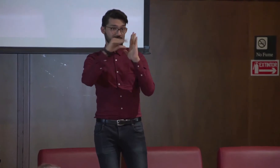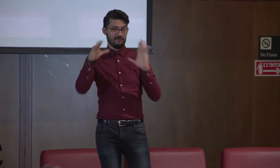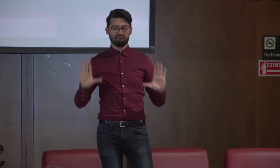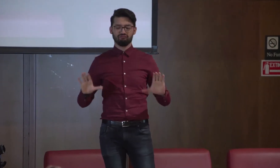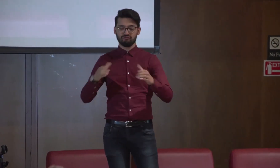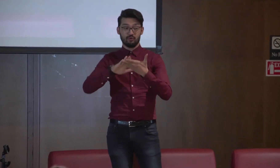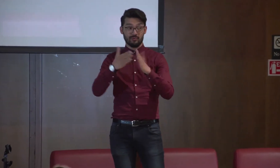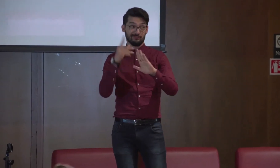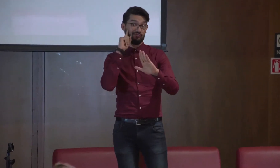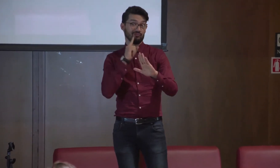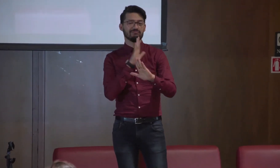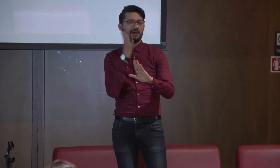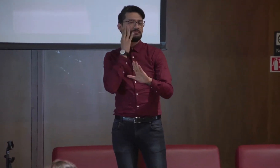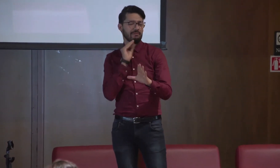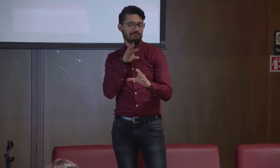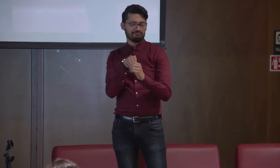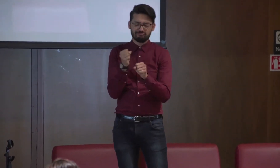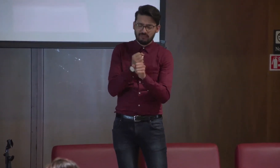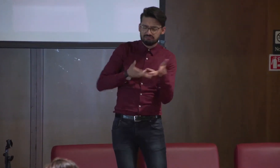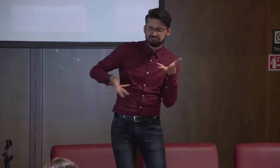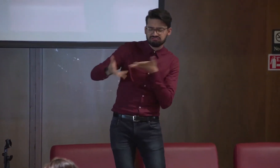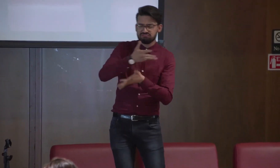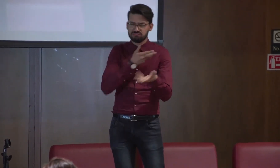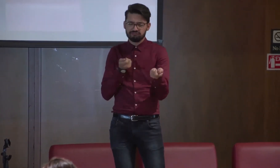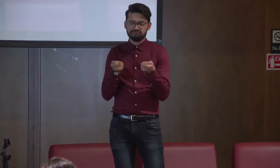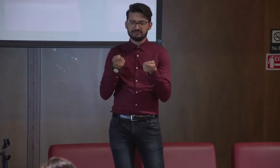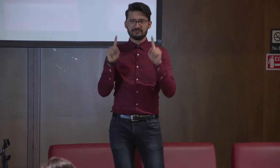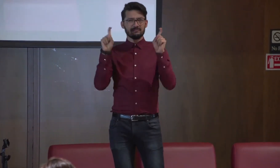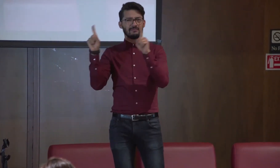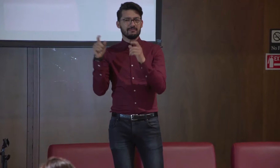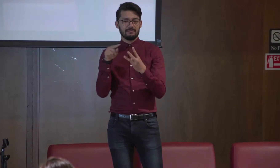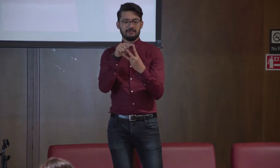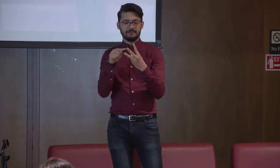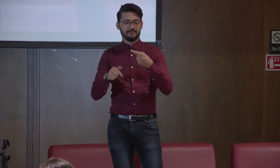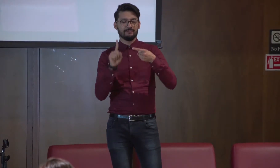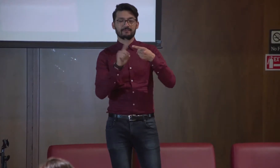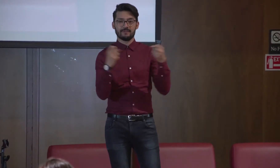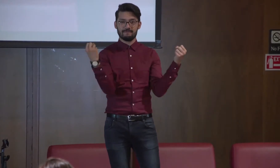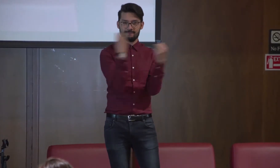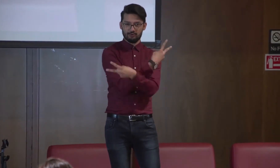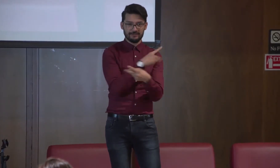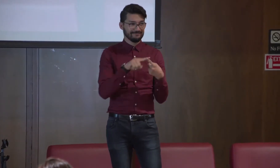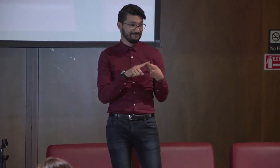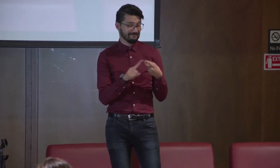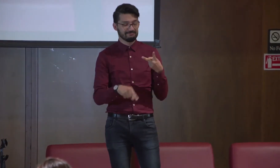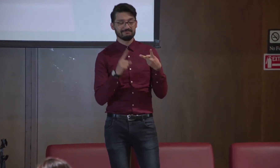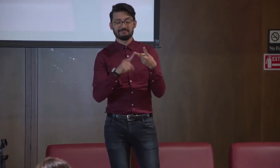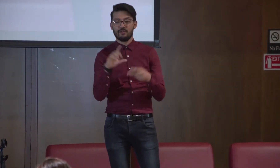Diego, usted el año pasado acompañó a la biblioteca haciendo la mediación con la comunidad sorda